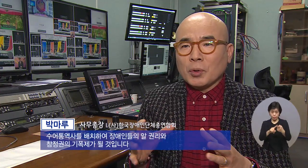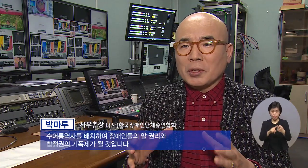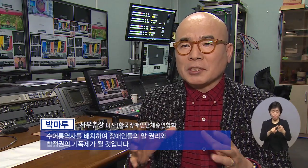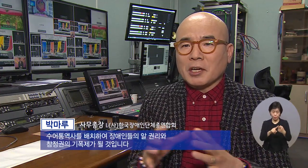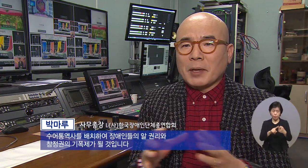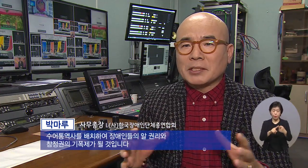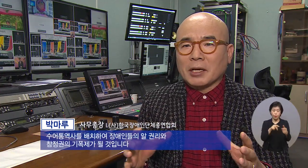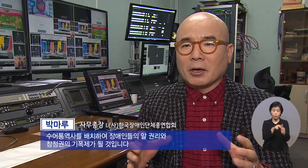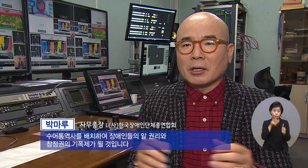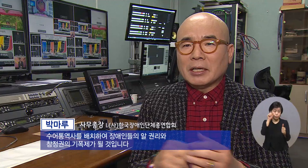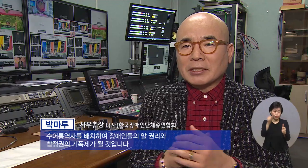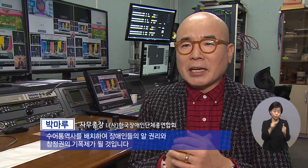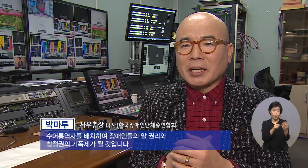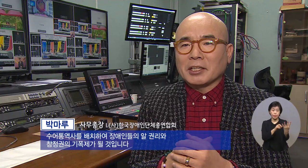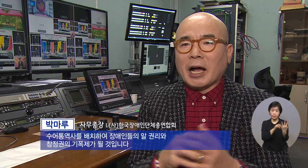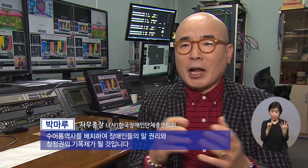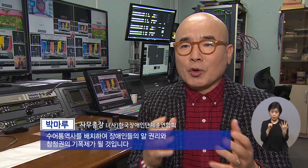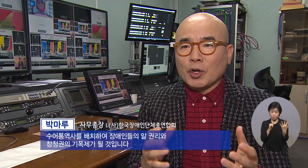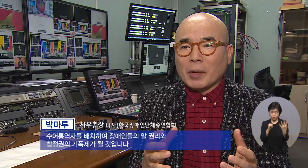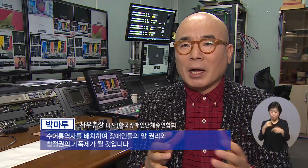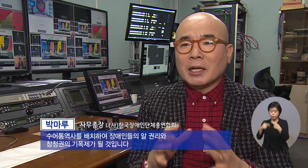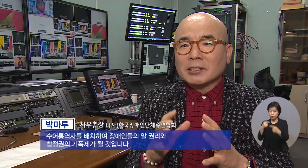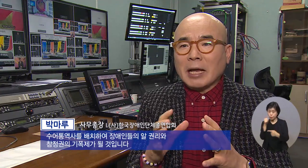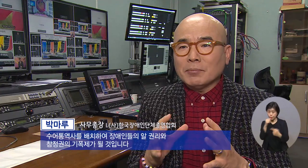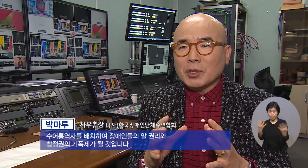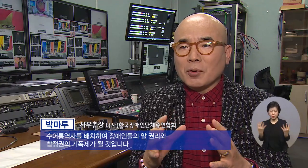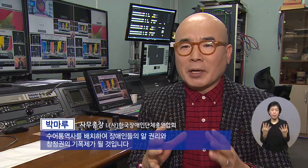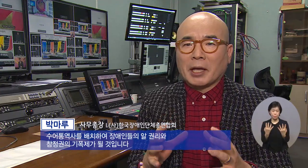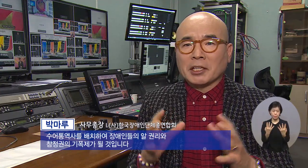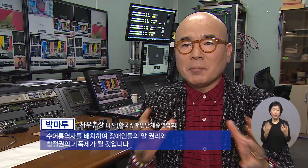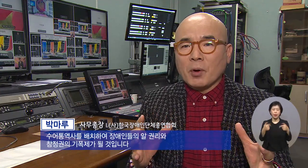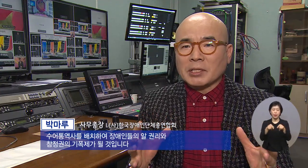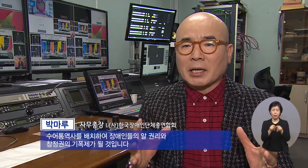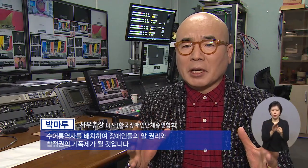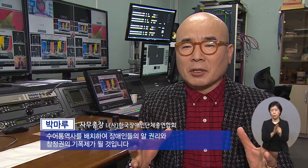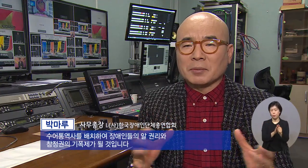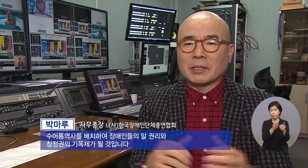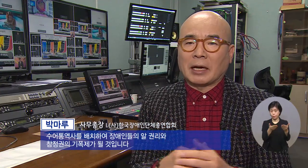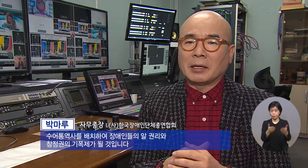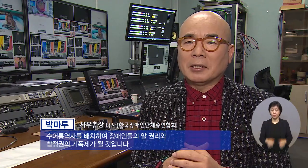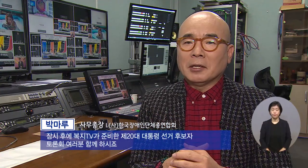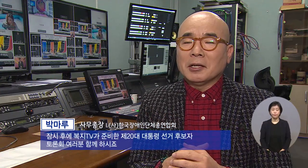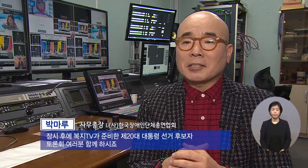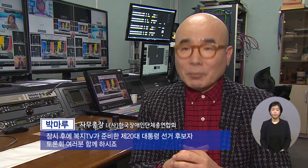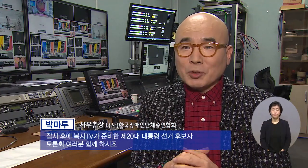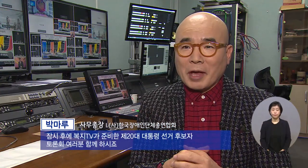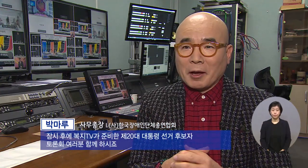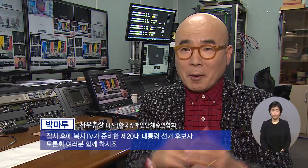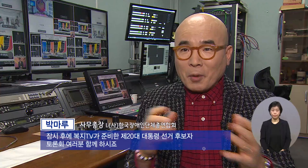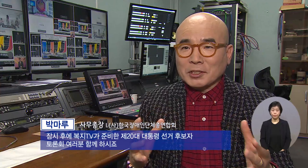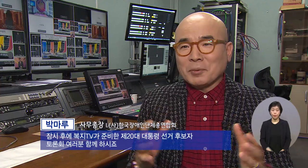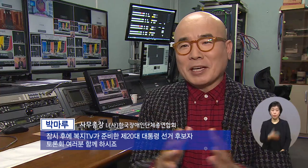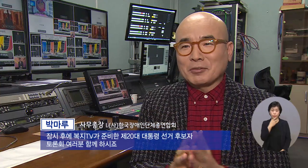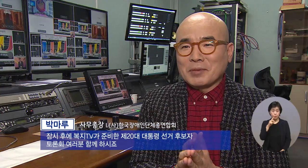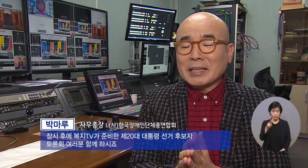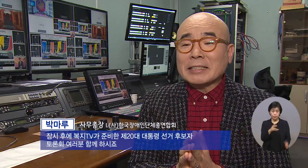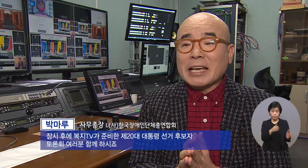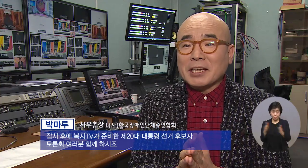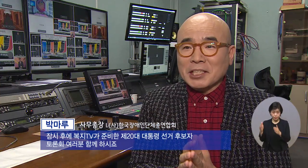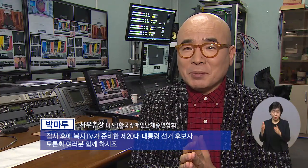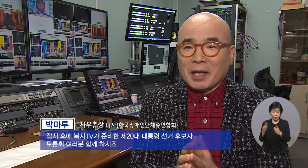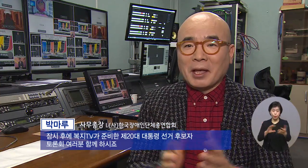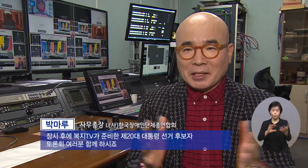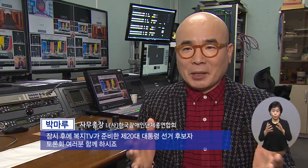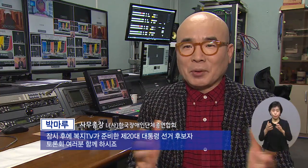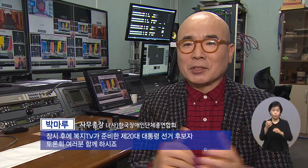수호통역세를 배치하여 장애인들의 알권리와 참전권의 기폭자가 될 것입니다. 잠시 후에 복지TV가 준비한